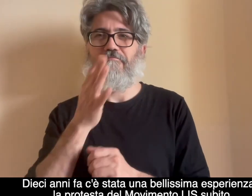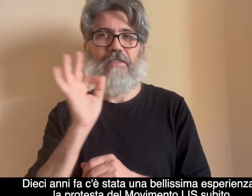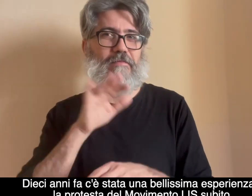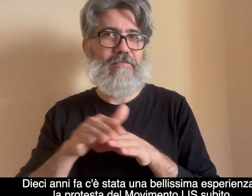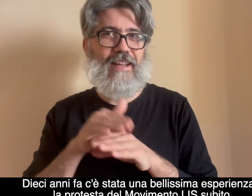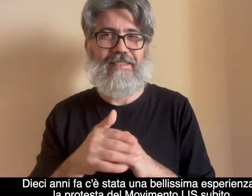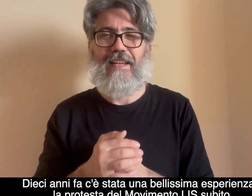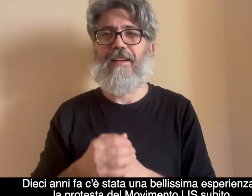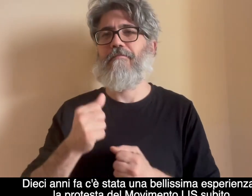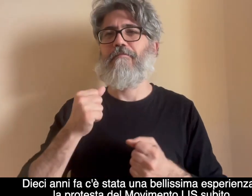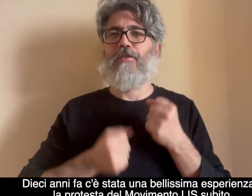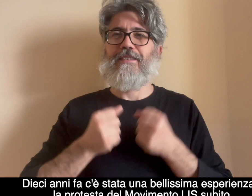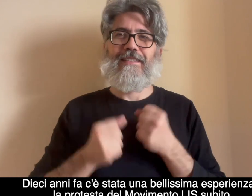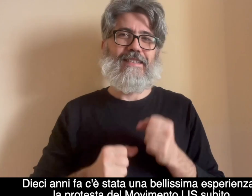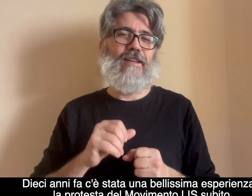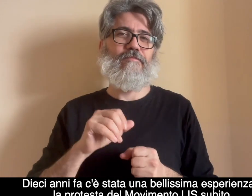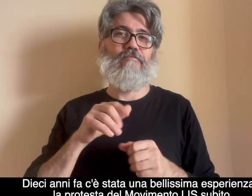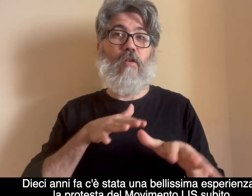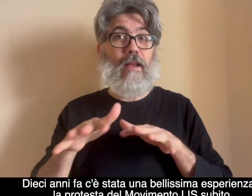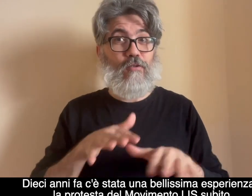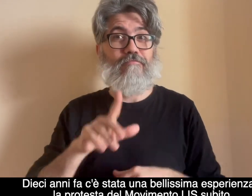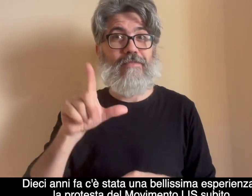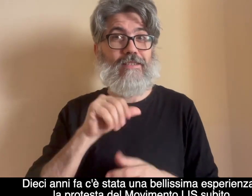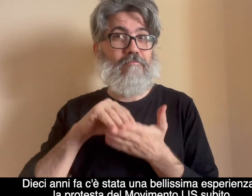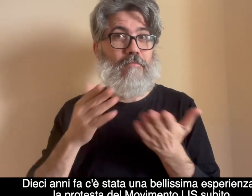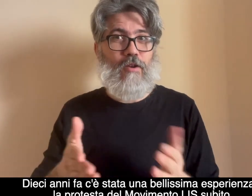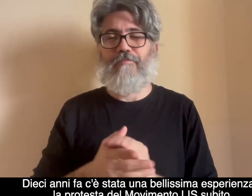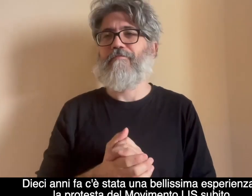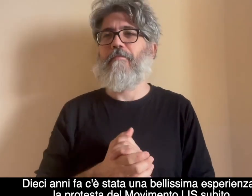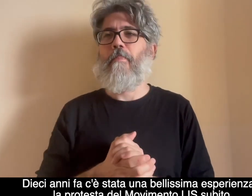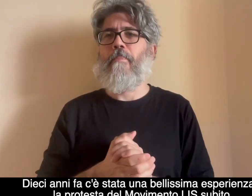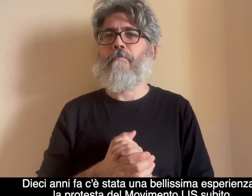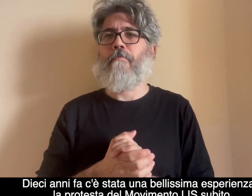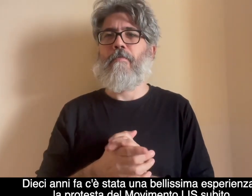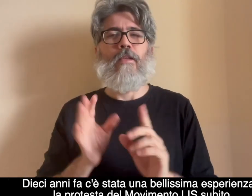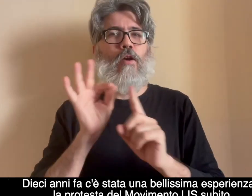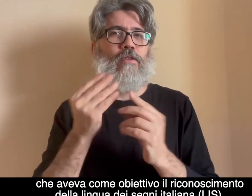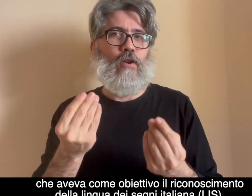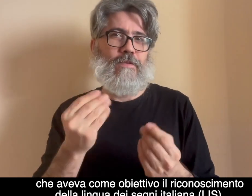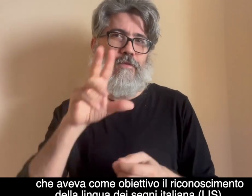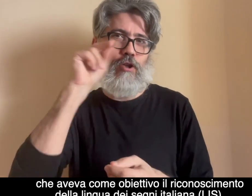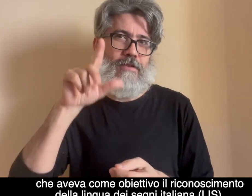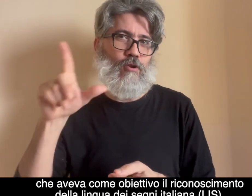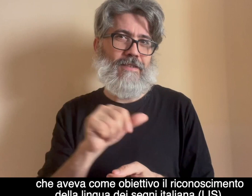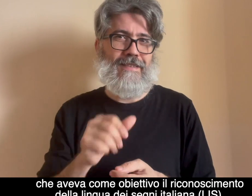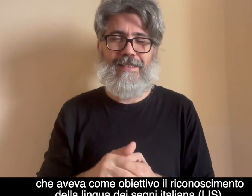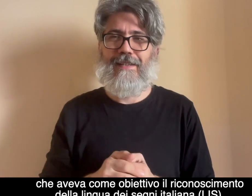una bellissima esperienza la protesta del movimento lì subito che aveva come obiettivo il riconoscimento della lingua dei segni